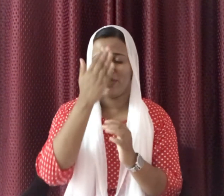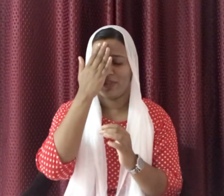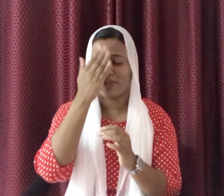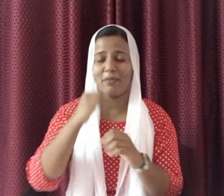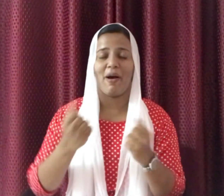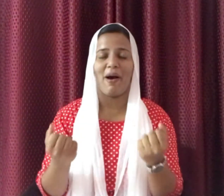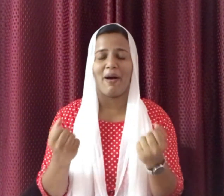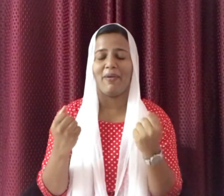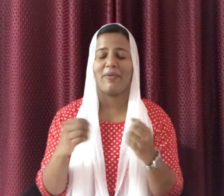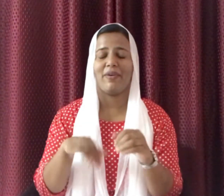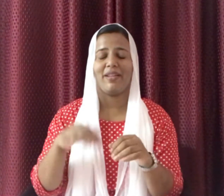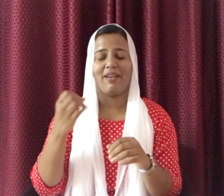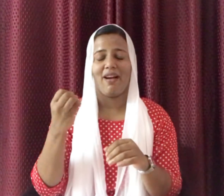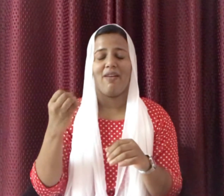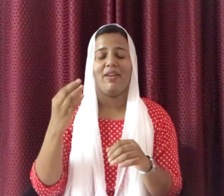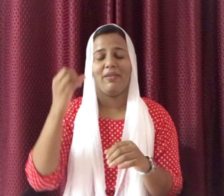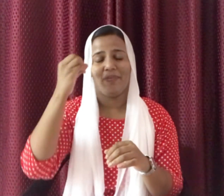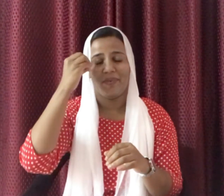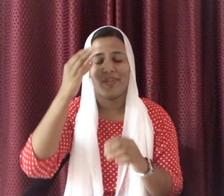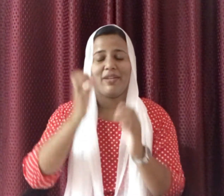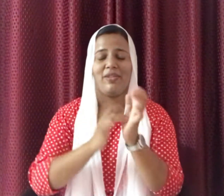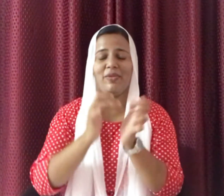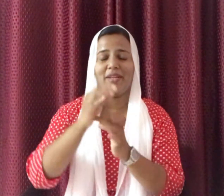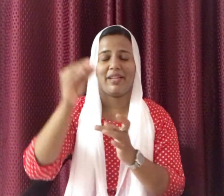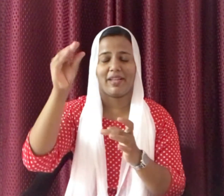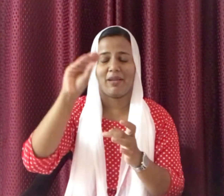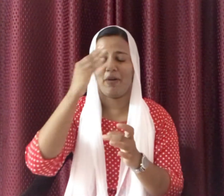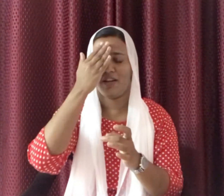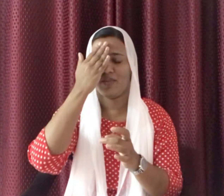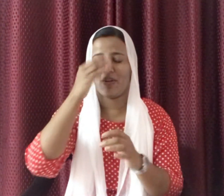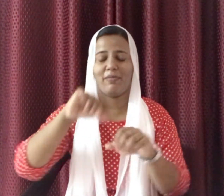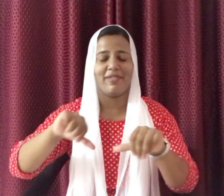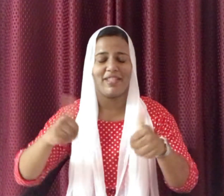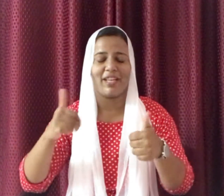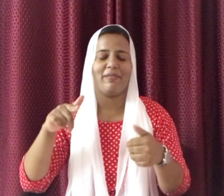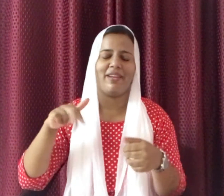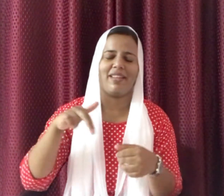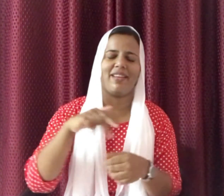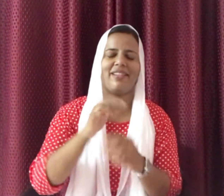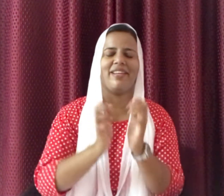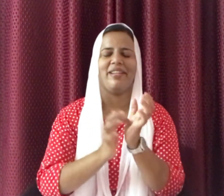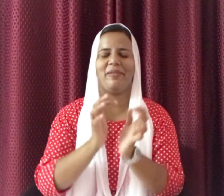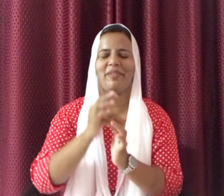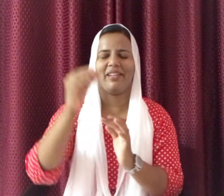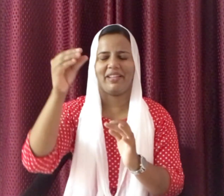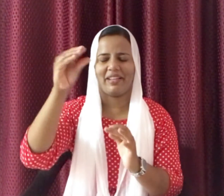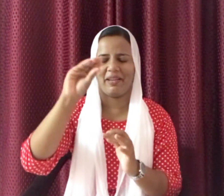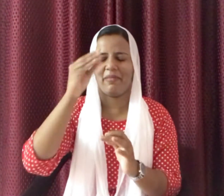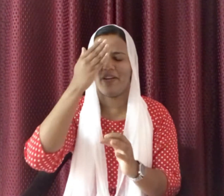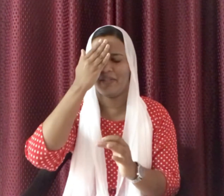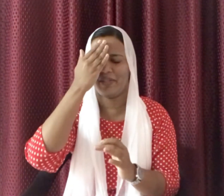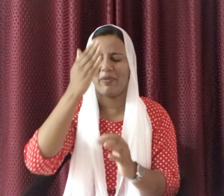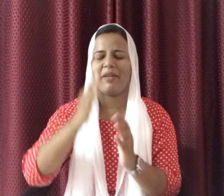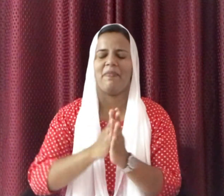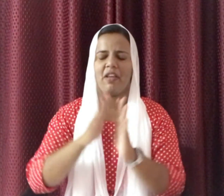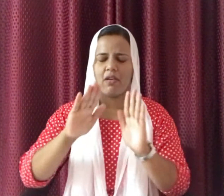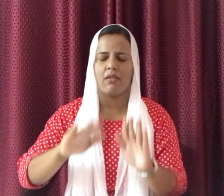ആരോഗ്യത്തോടെ ഞങ്ങളെ എഴുന്നേൽപ്പിച്ച കൃപകൾക്ക് സ്തോത്രം അപ്പാ. ഈ പകൽക്കാലം അങ്ങ് ഞങ്ങളെ ജയകരമായി നടത്തുന്ന കൃപകൾക്കായി സ്തോത്രം അപ്പാ. ഈ പ്രഭാതത്തിൽ ഈ ശബ്ദം